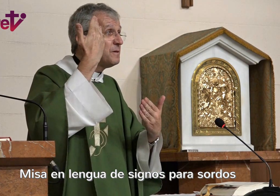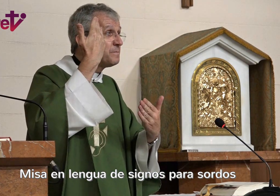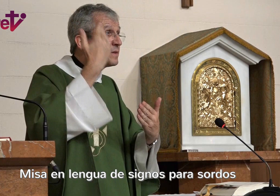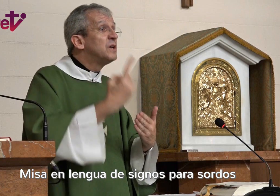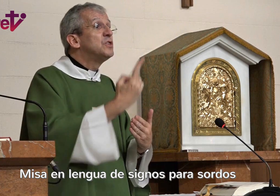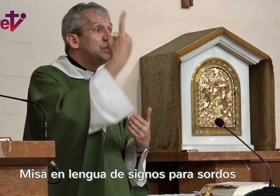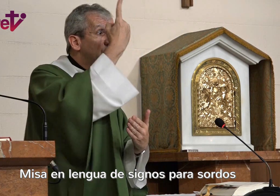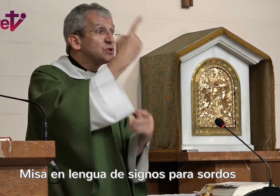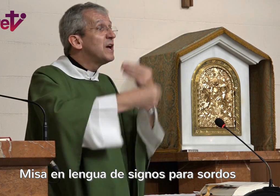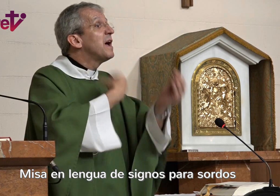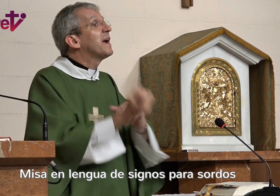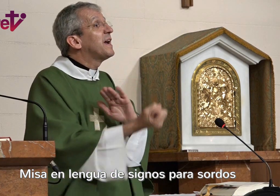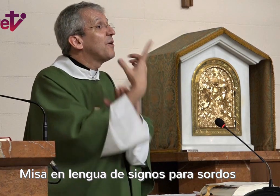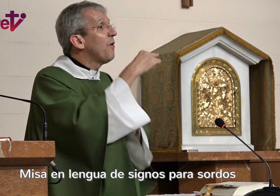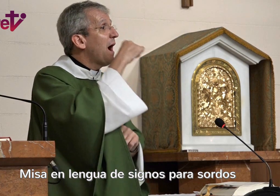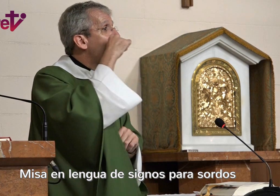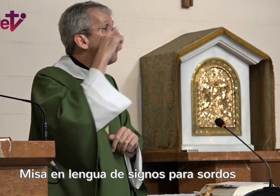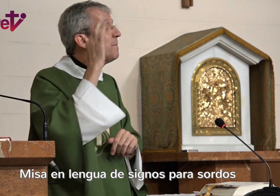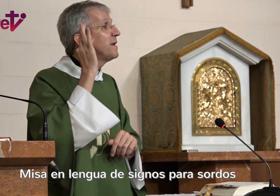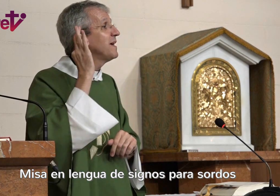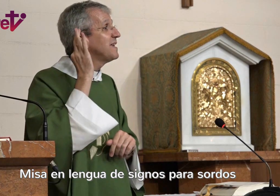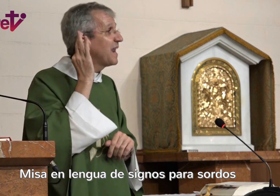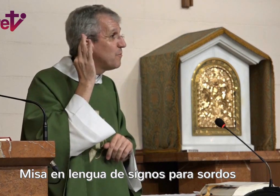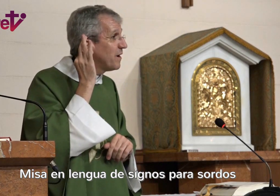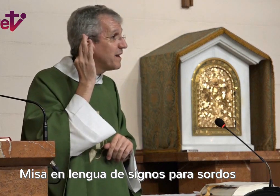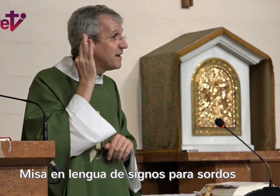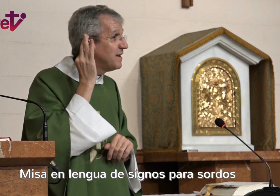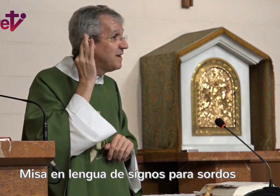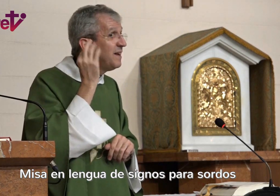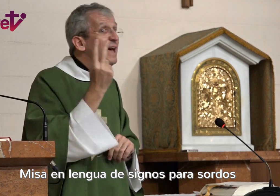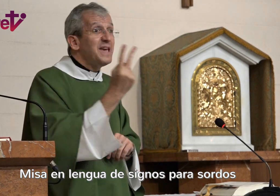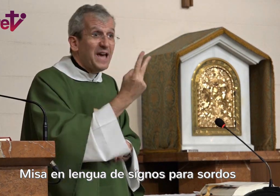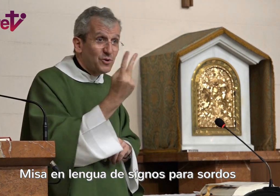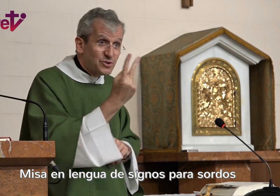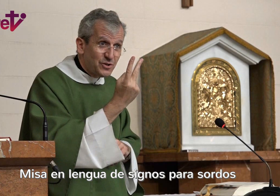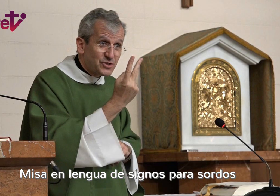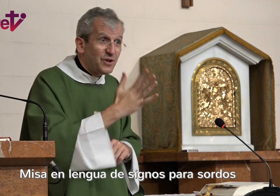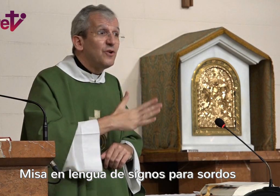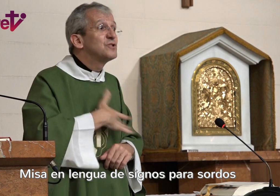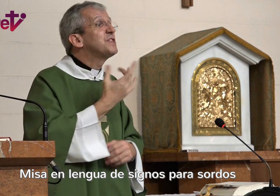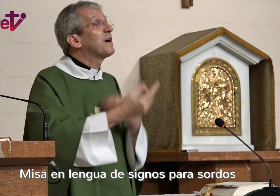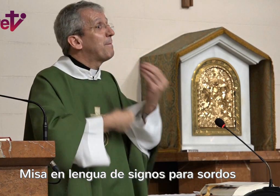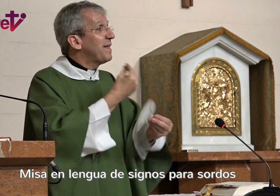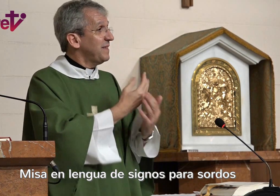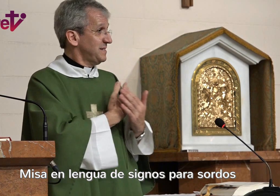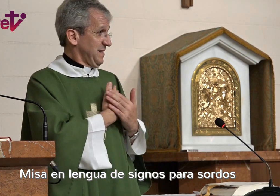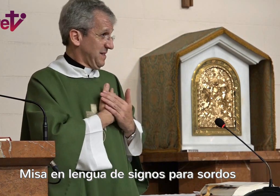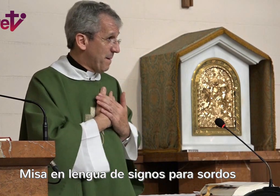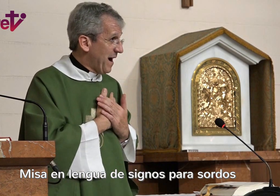Dios creó al hombre y a la mujer y a los dos los hizo capaces de